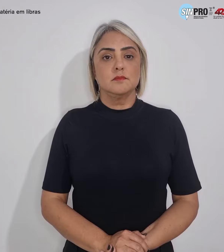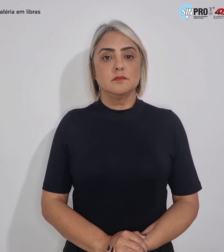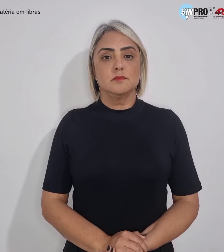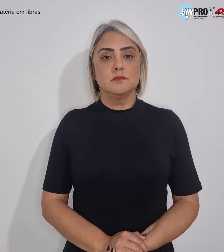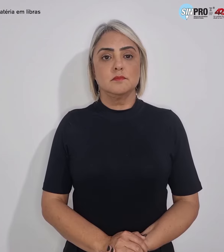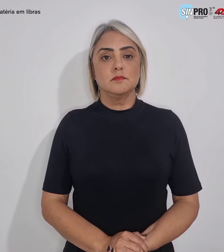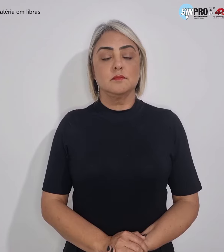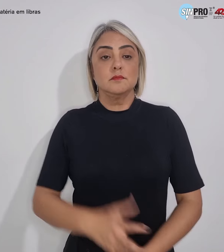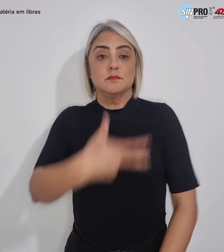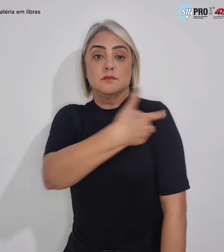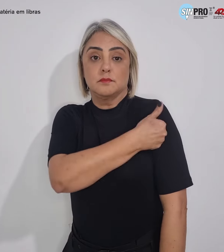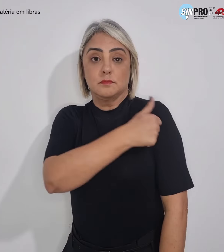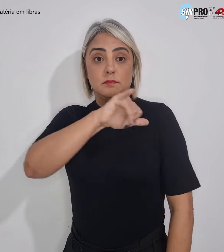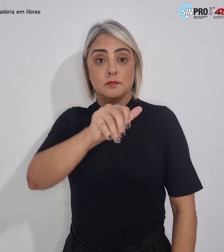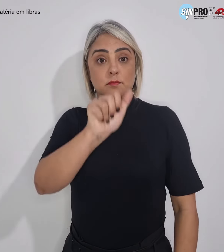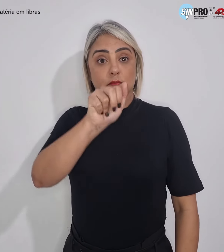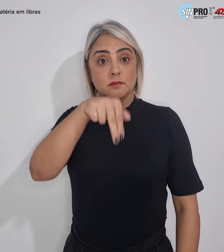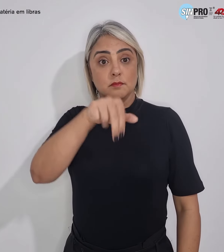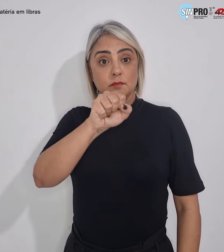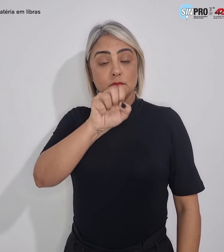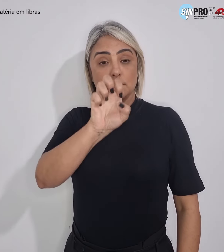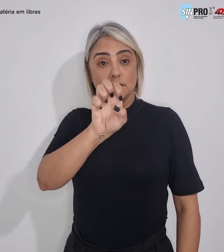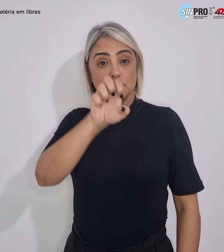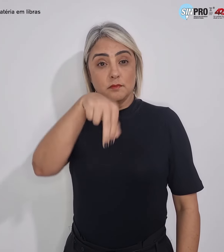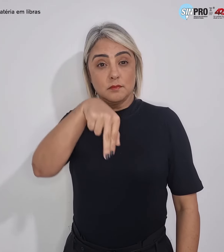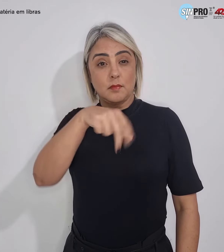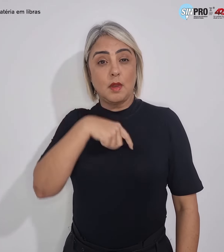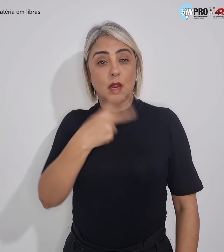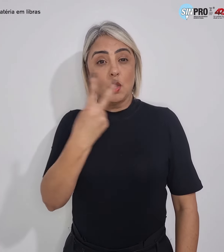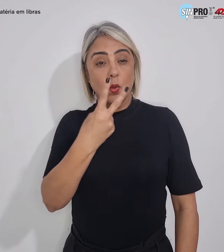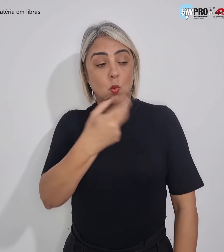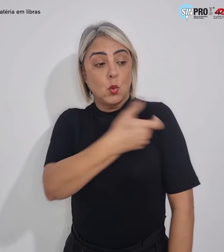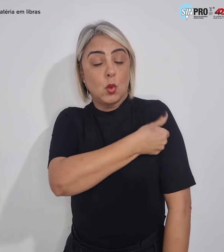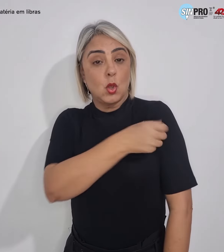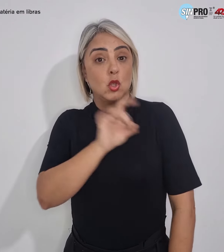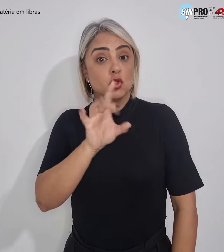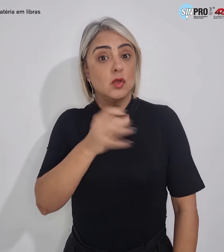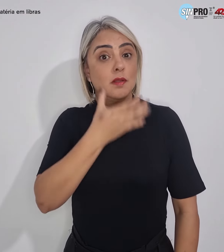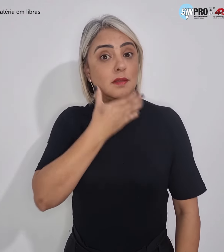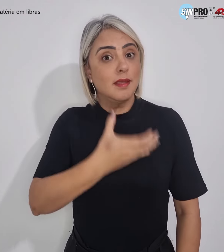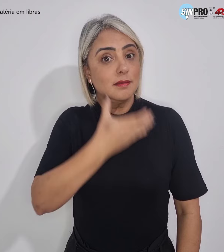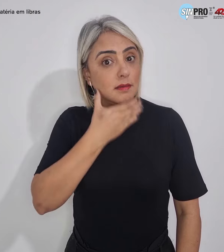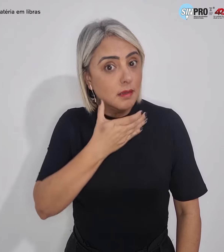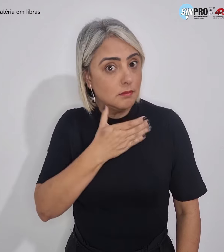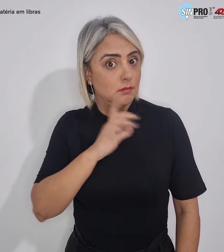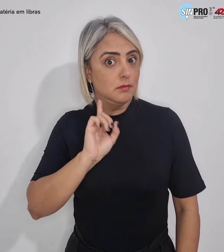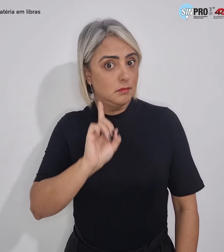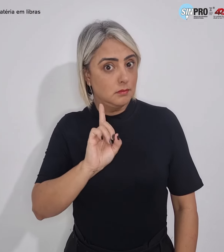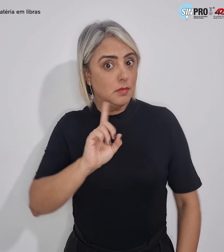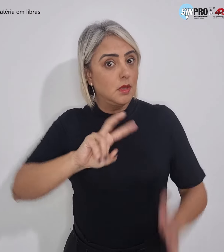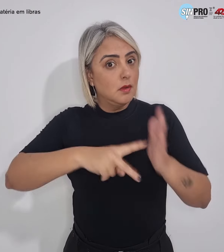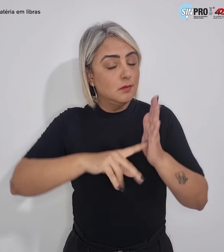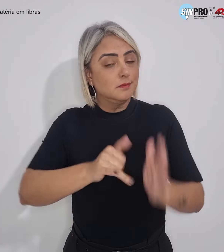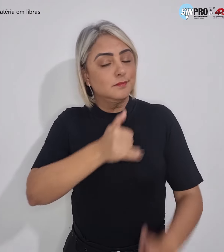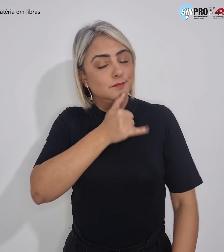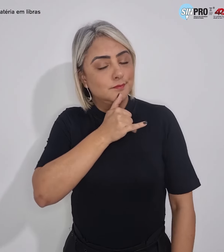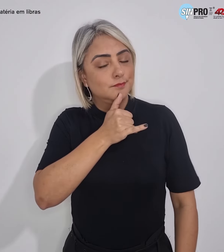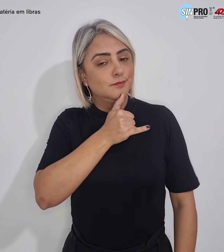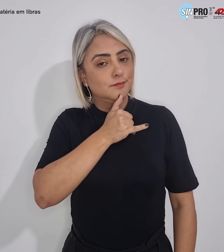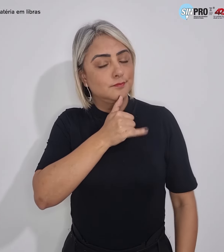Vacino da Janssen, segunda dose só em dezembro, a princípio. O Simpro lamenta profundamente a